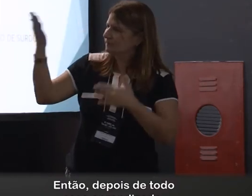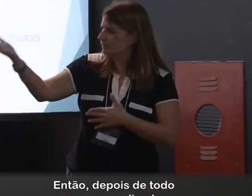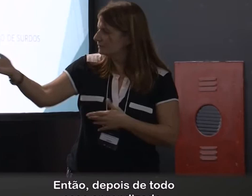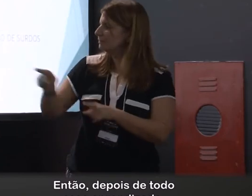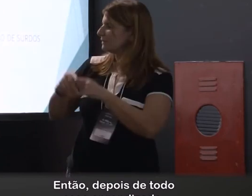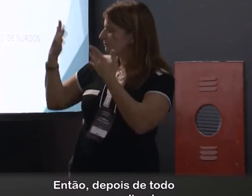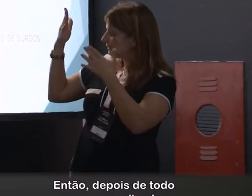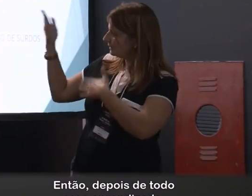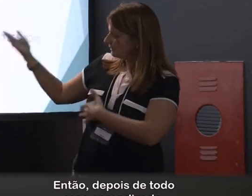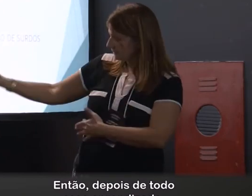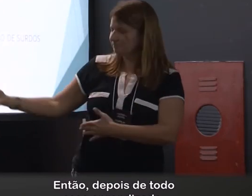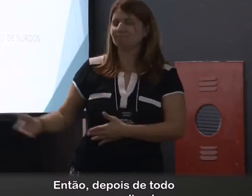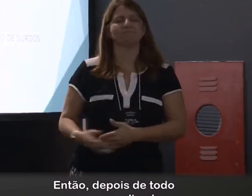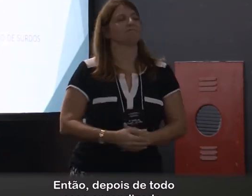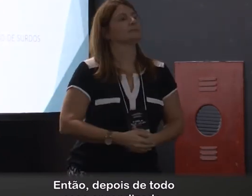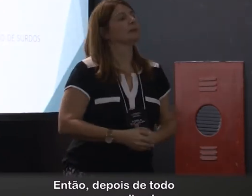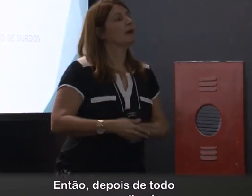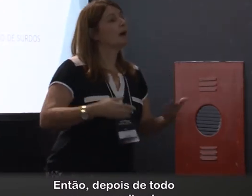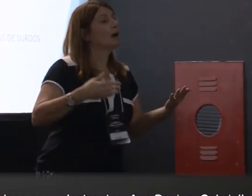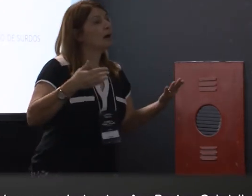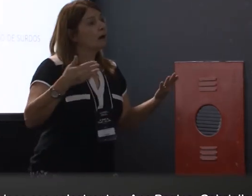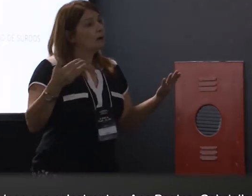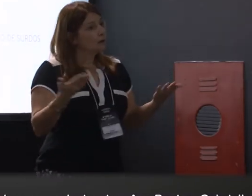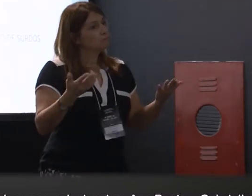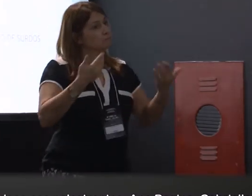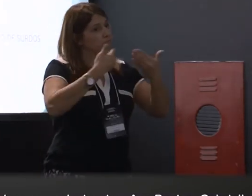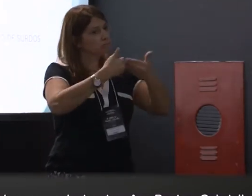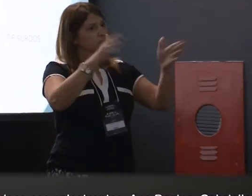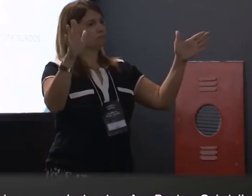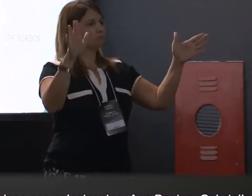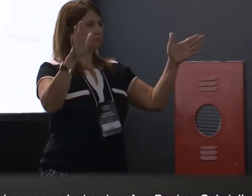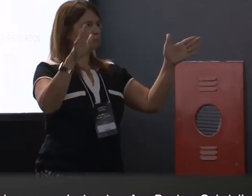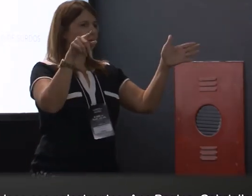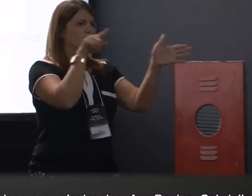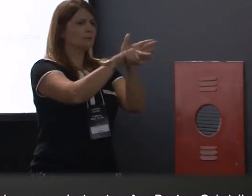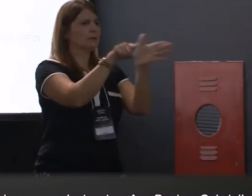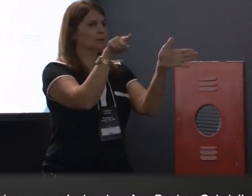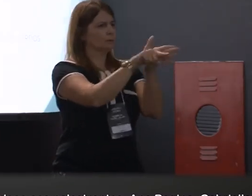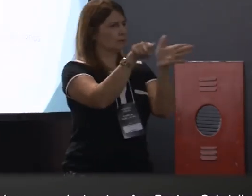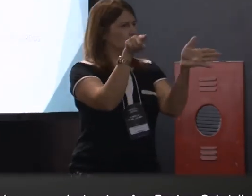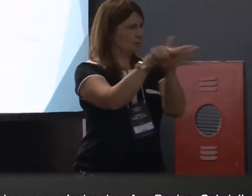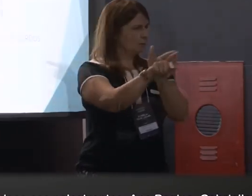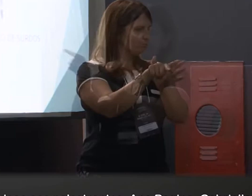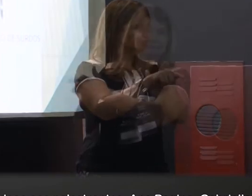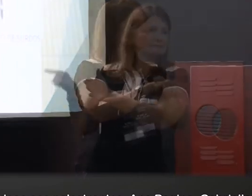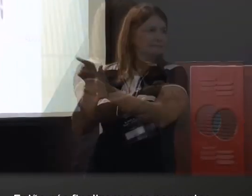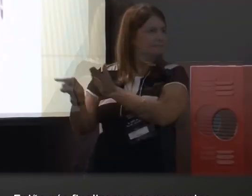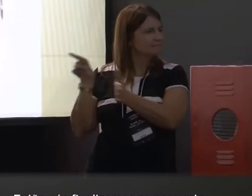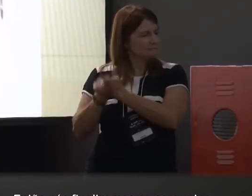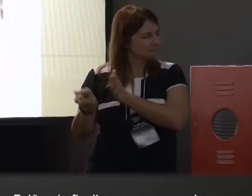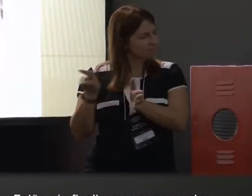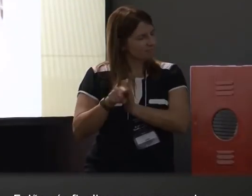Então, depois de todo esse aprendizado, eu agradeço aos palestrantes, a Ana Regina, o Gabriel. Agora, então,